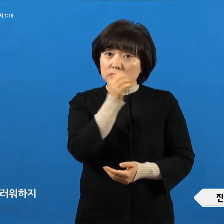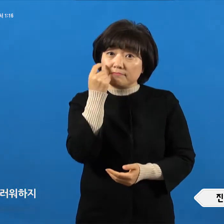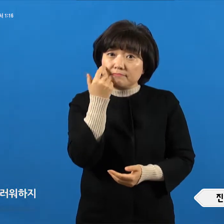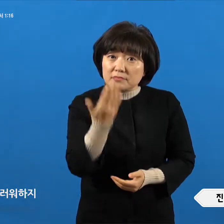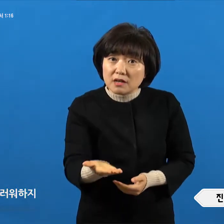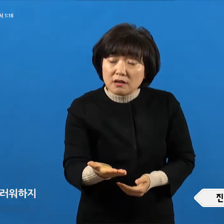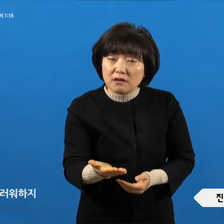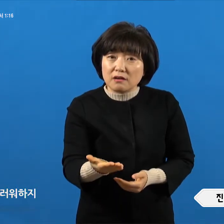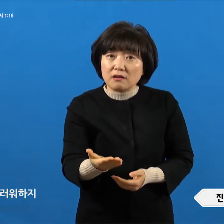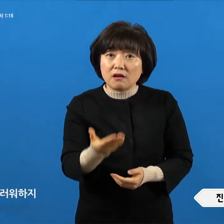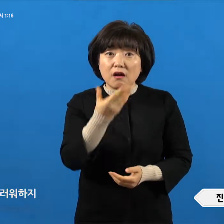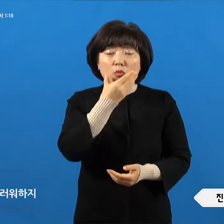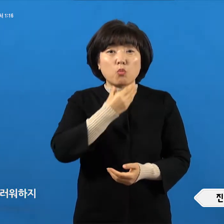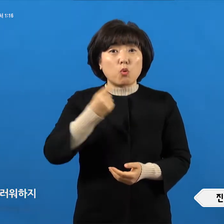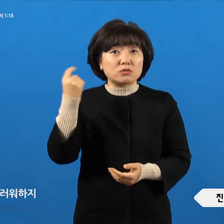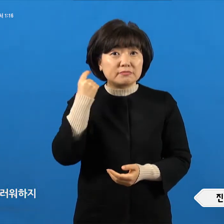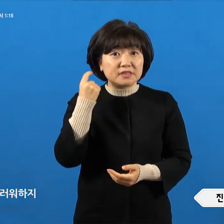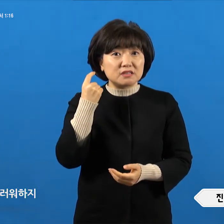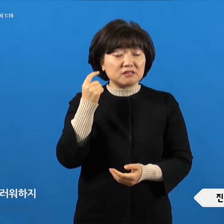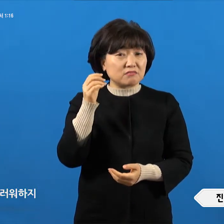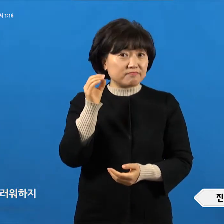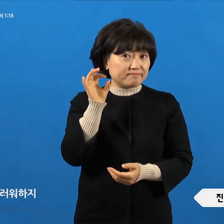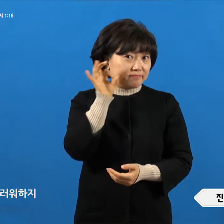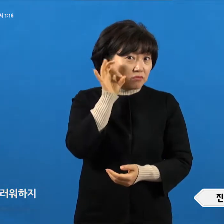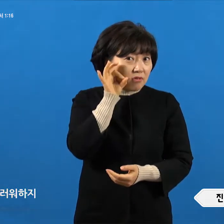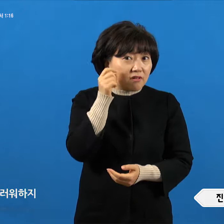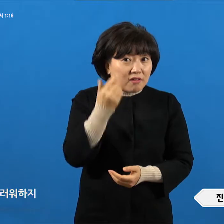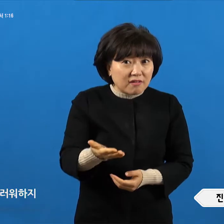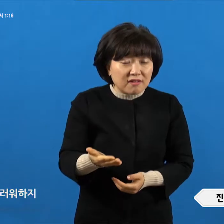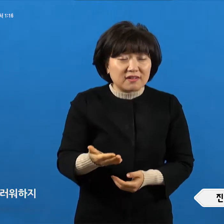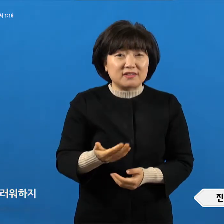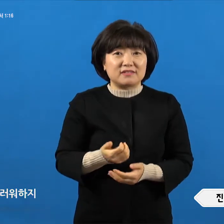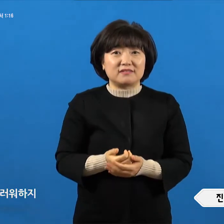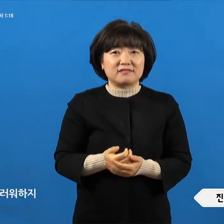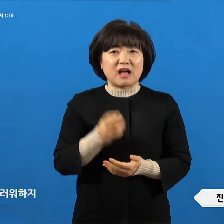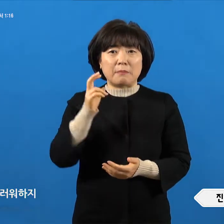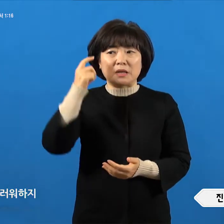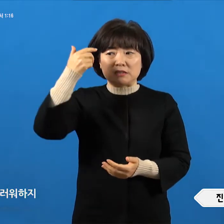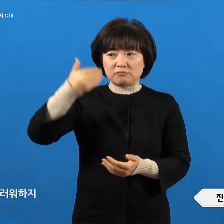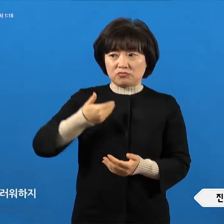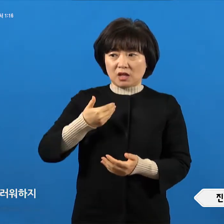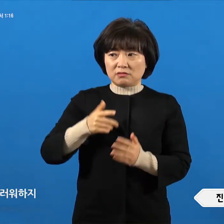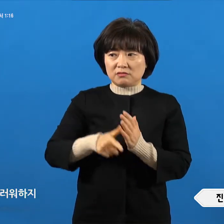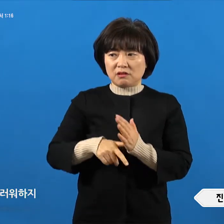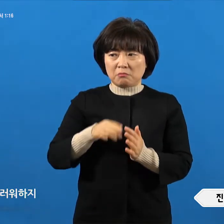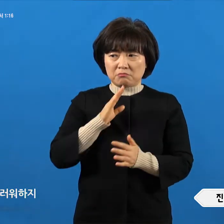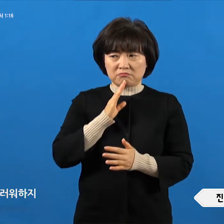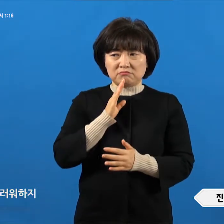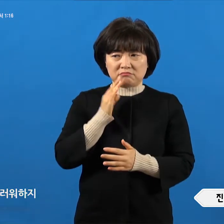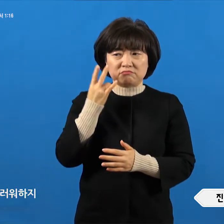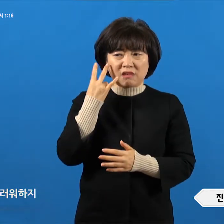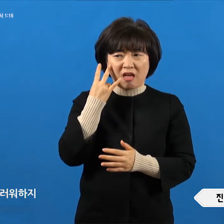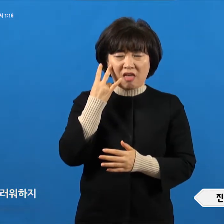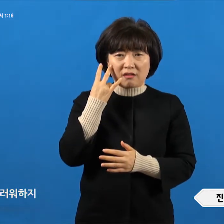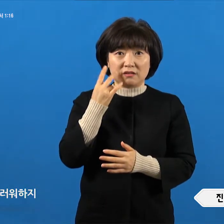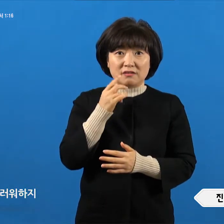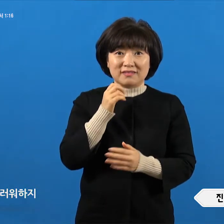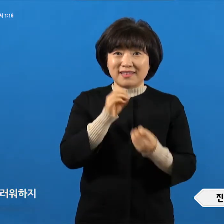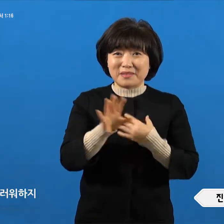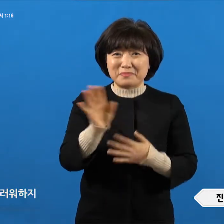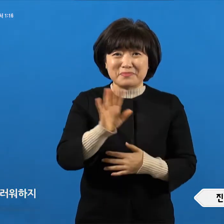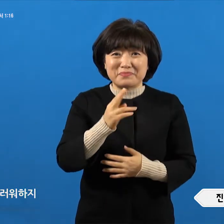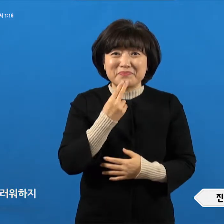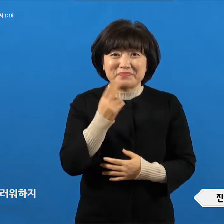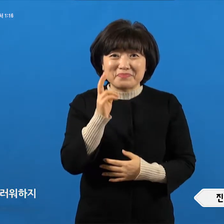부끄러워하십니까? 복음이 부끄럽습니까? 아마 그런 질문에 예라고 대답하는 분들은 별로 없을